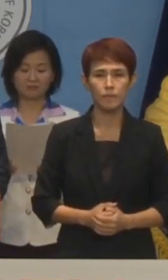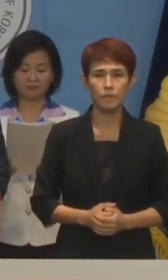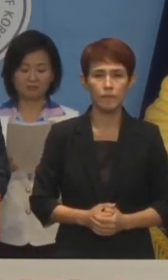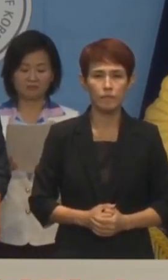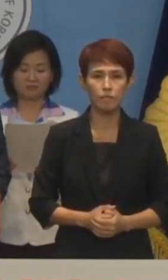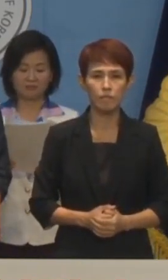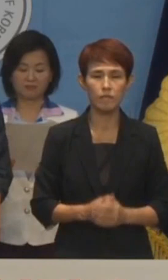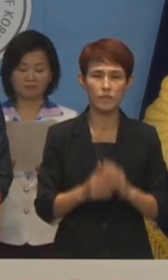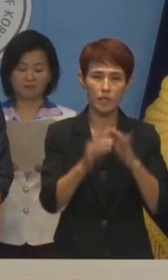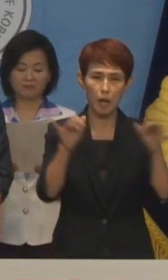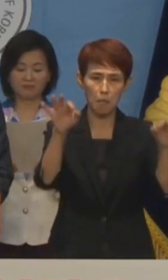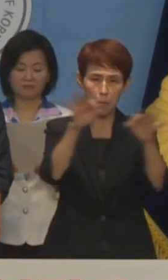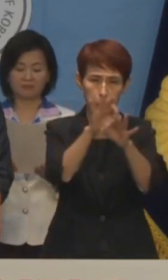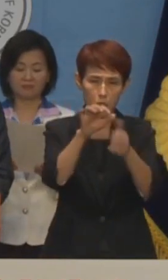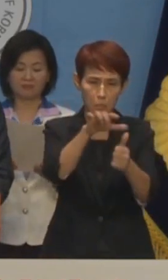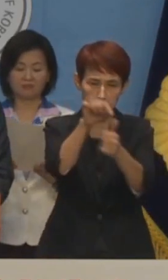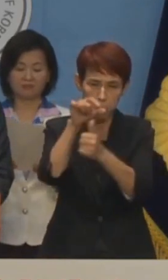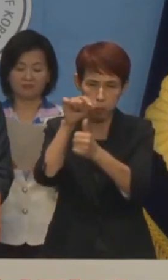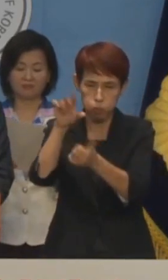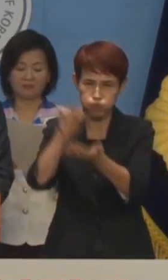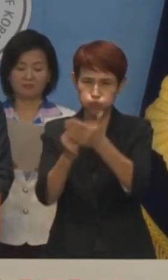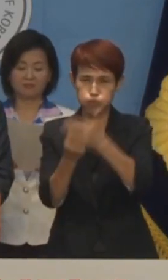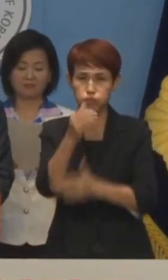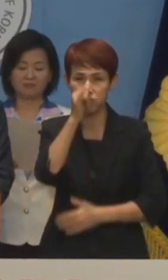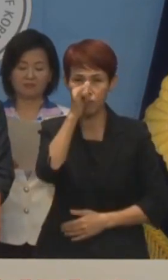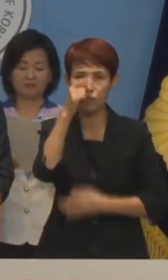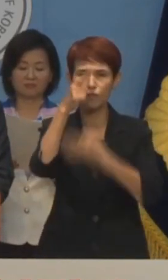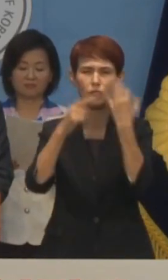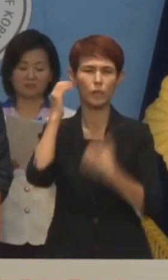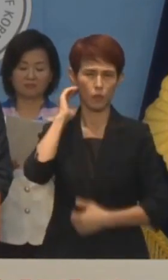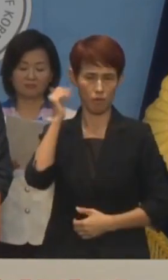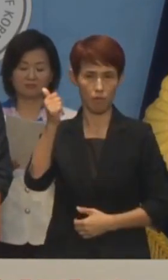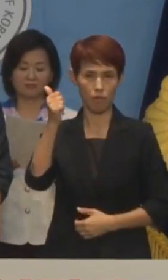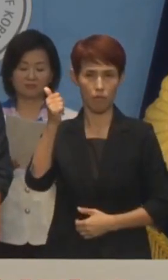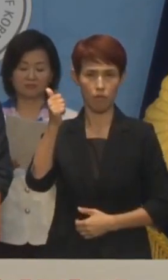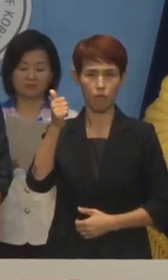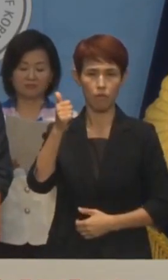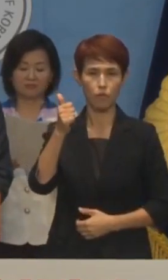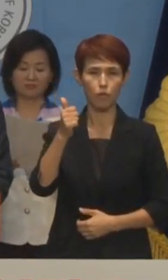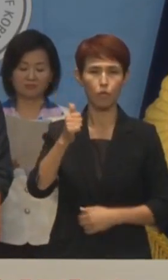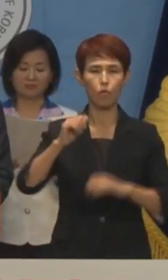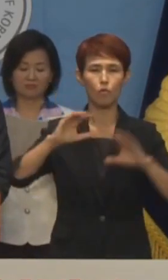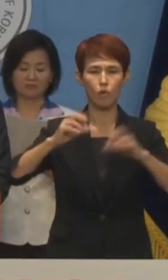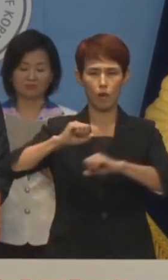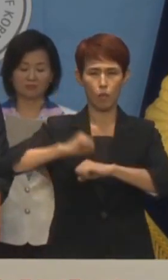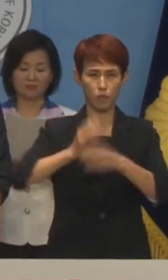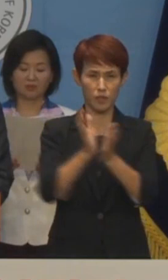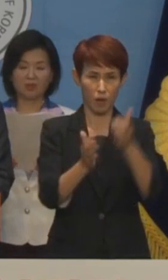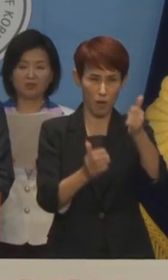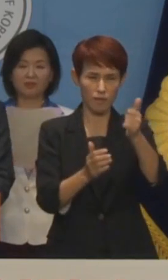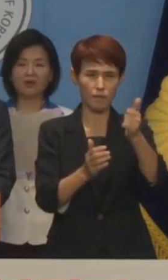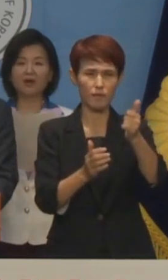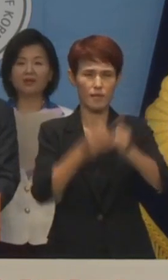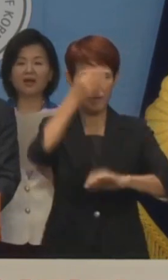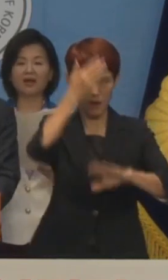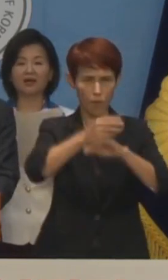계속된 인사 참사를 일으키는 윤석열 대통령과 강정의 국가보훈부 장관은